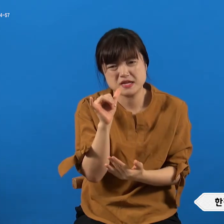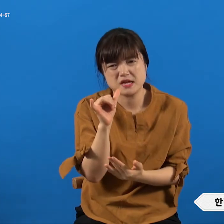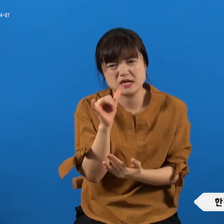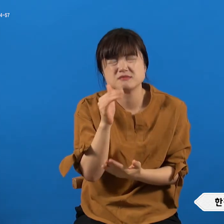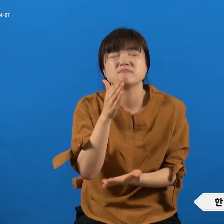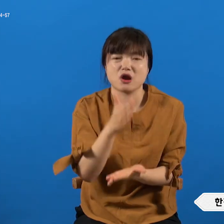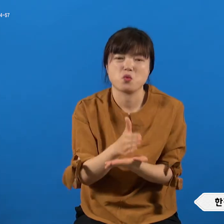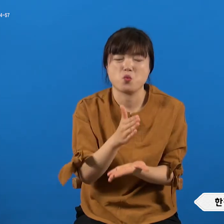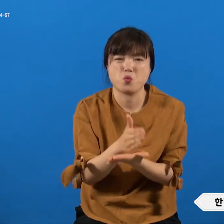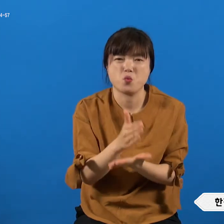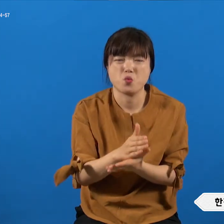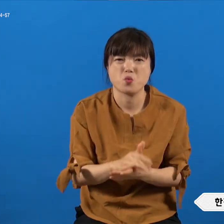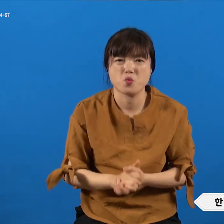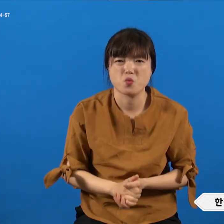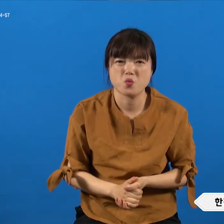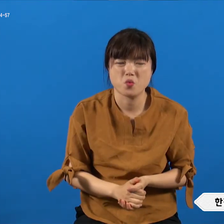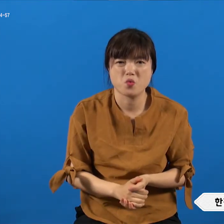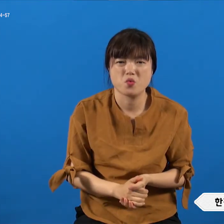아닙니다.